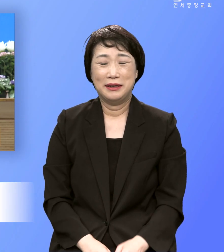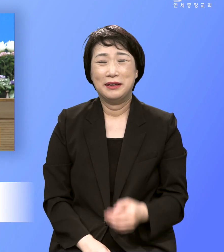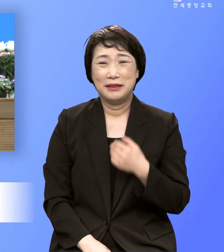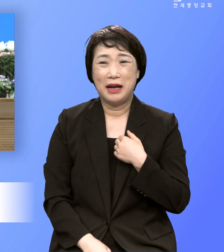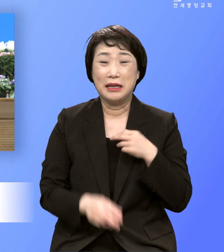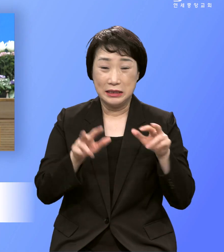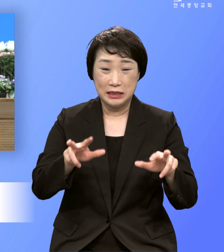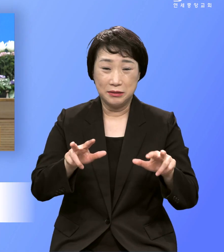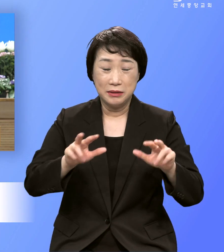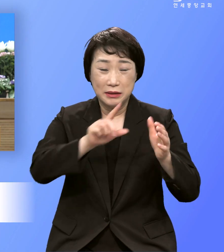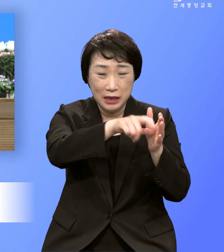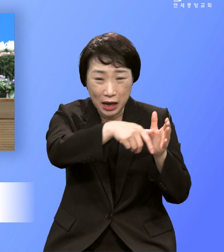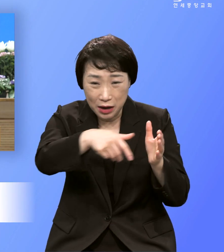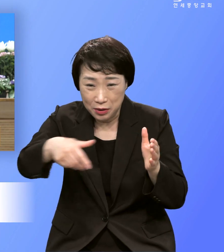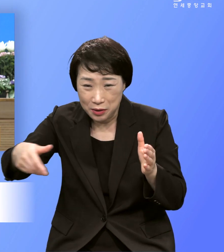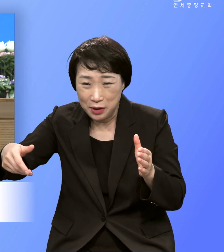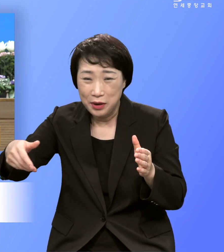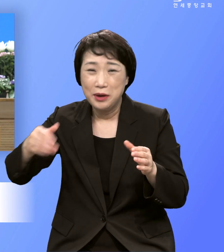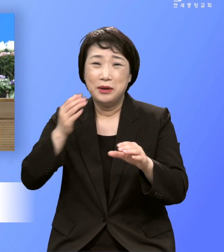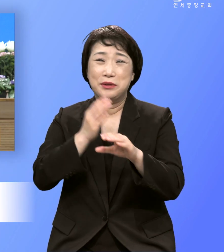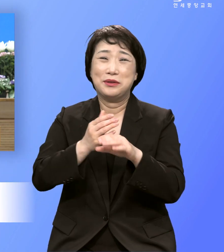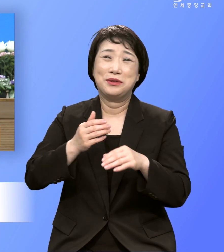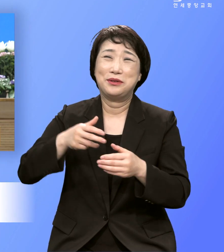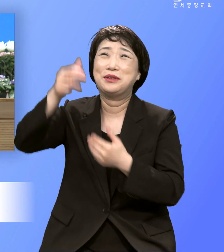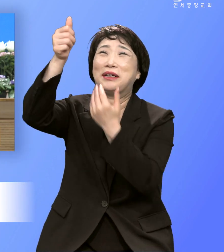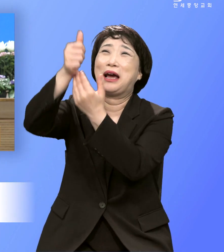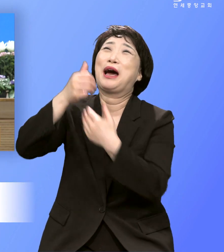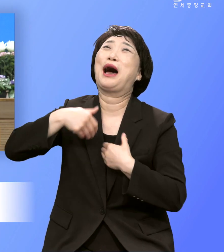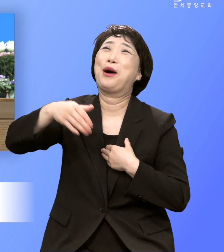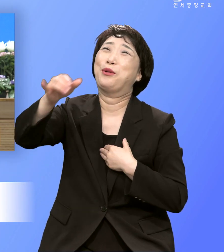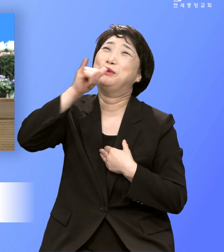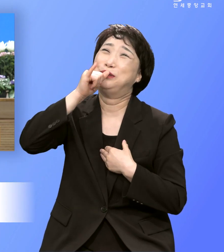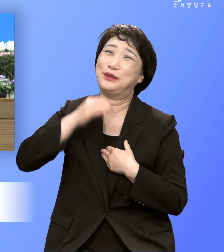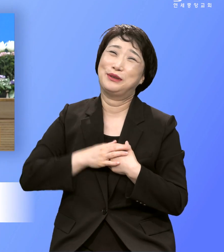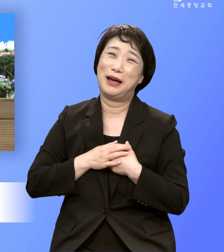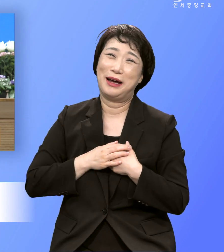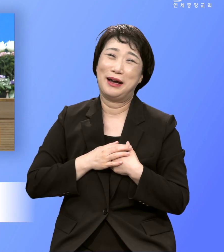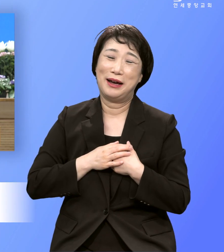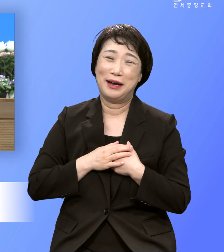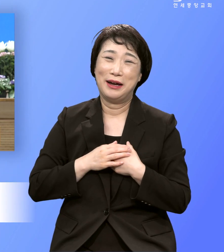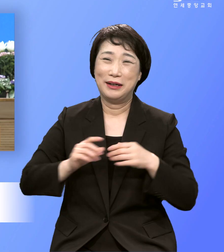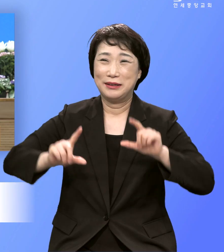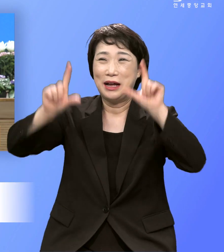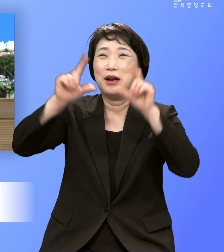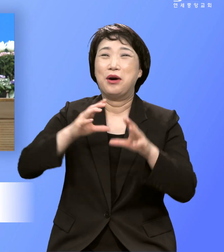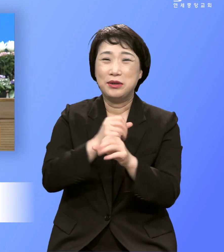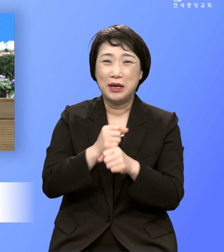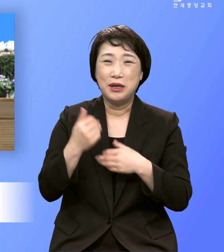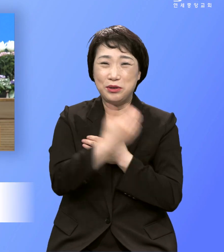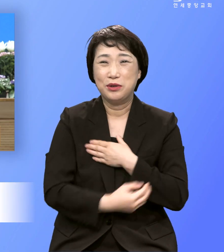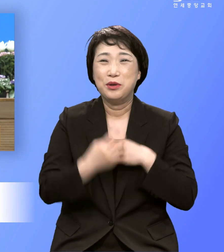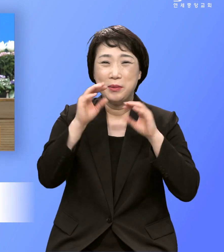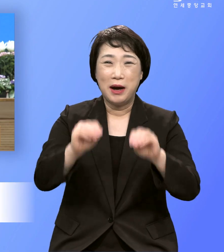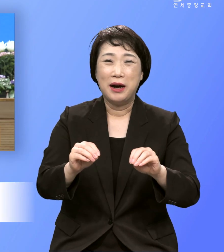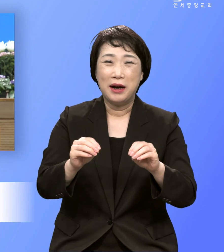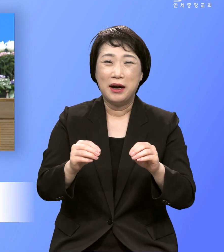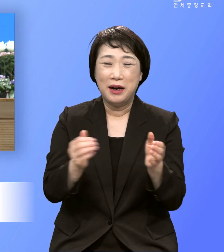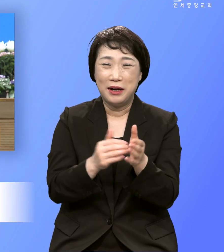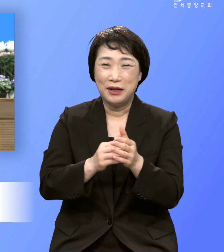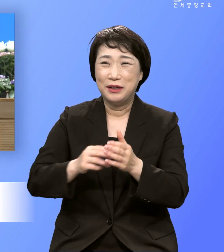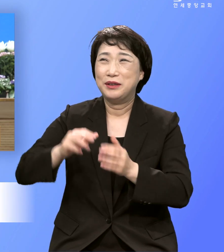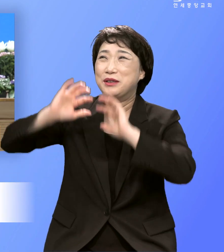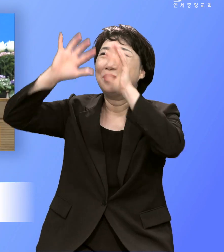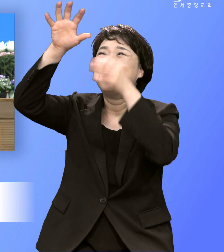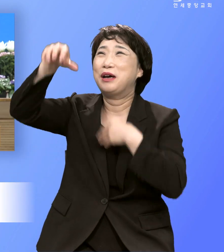나는 지금 세월 속에 가고 있잖아요. 어느 날 육신이 끝나면 그 천국에서 주를 뵐